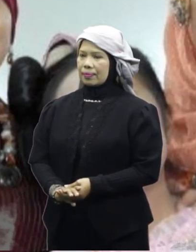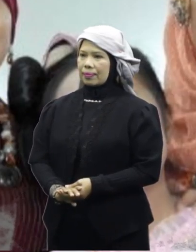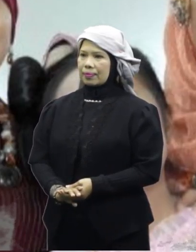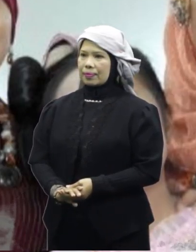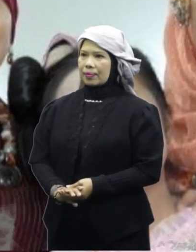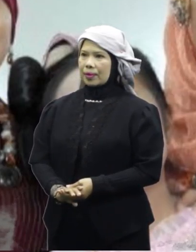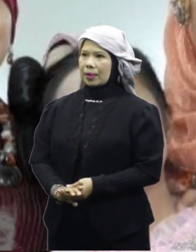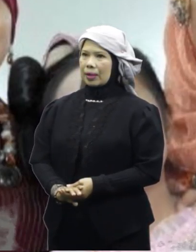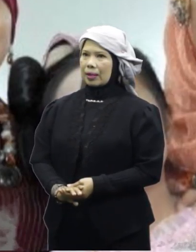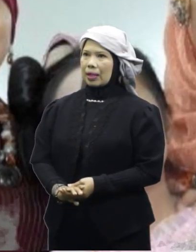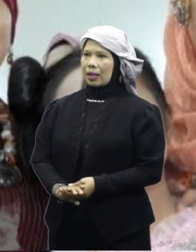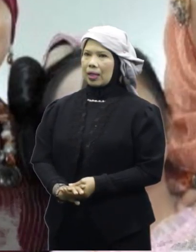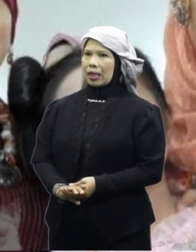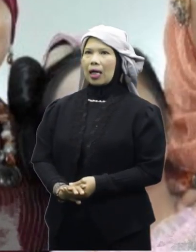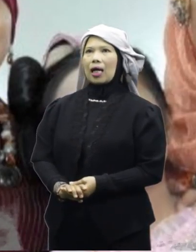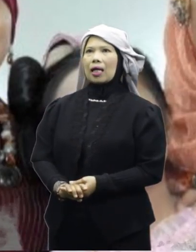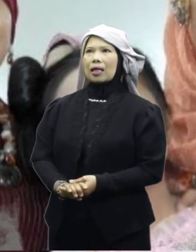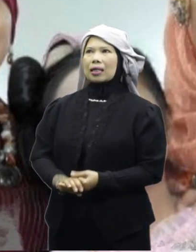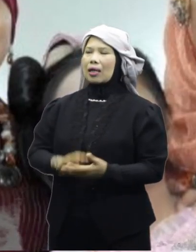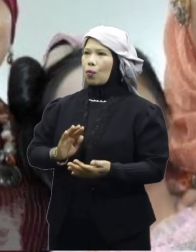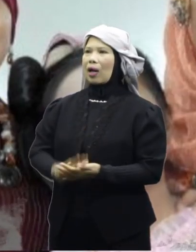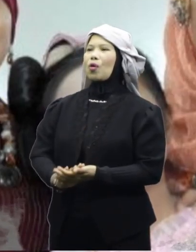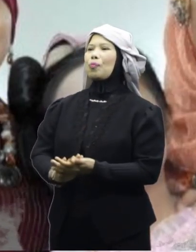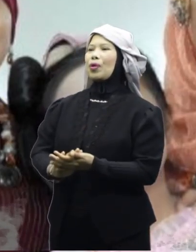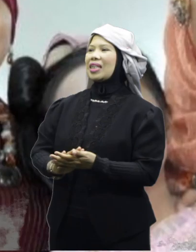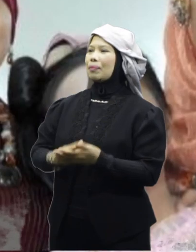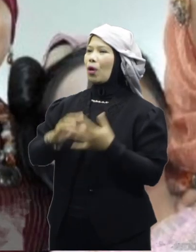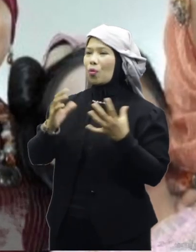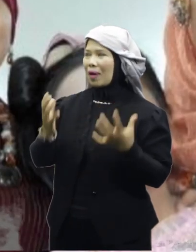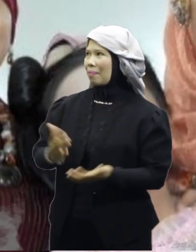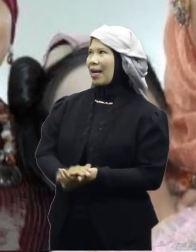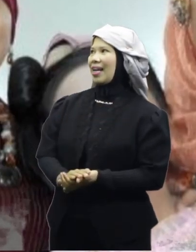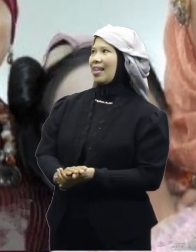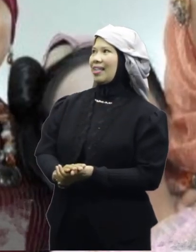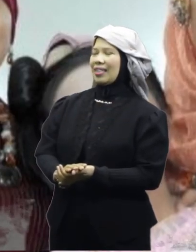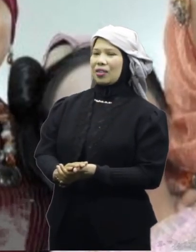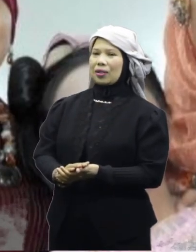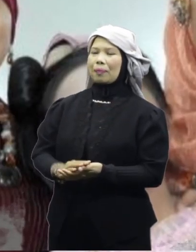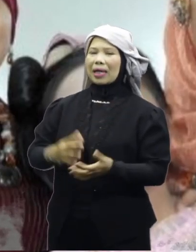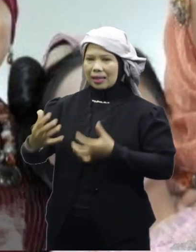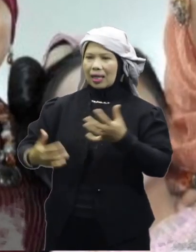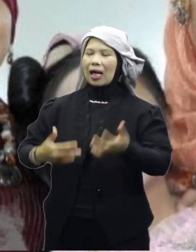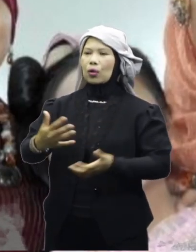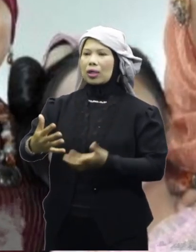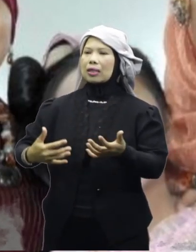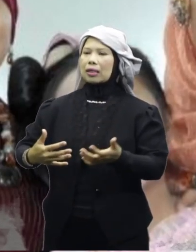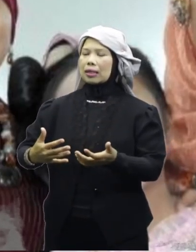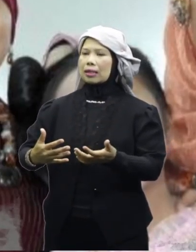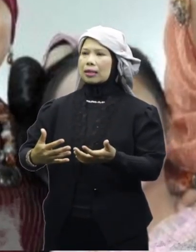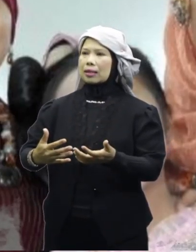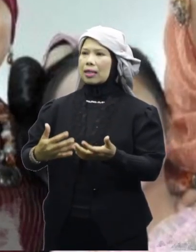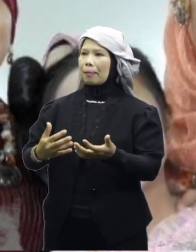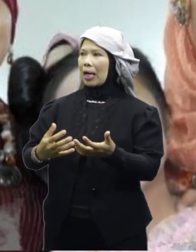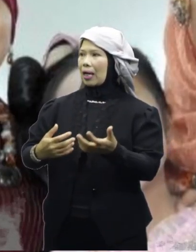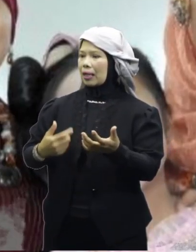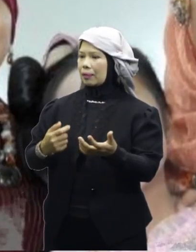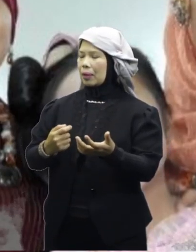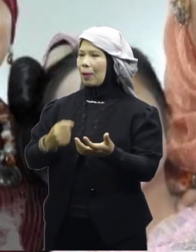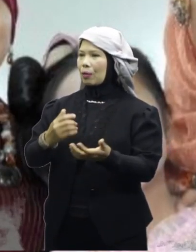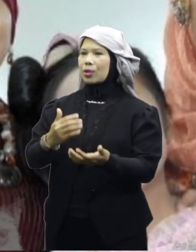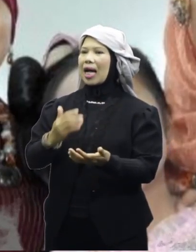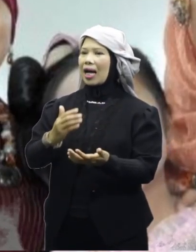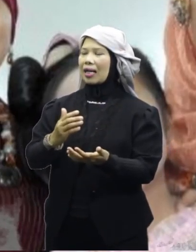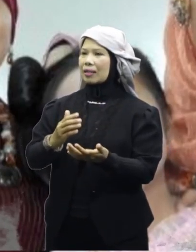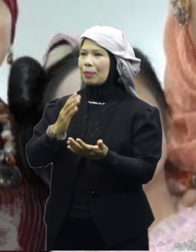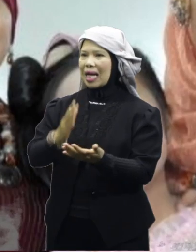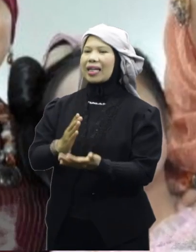lama berhubungan yang baik dengan Teh? Walaupun belum lama, gitu, tapi karena kalau sesama